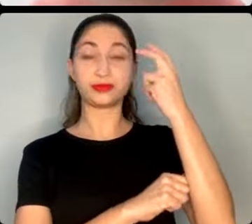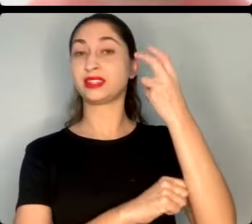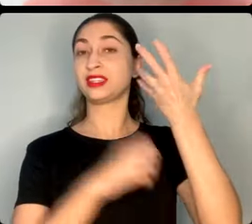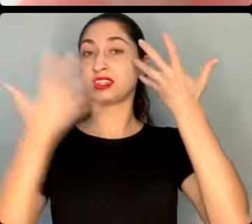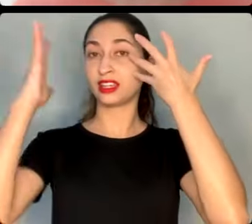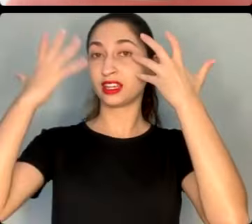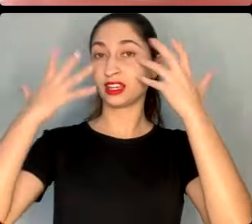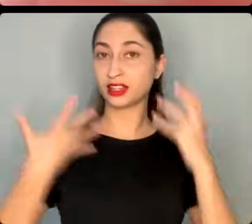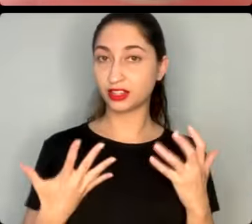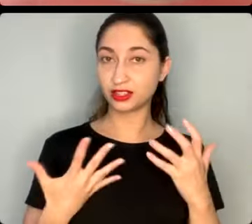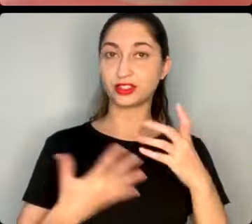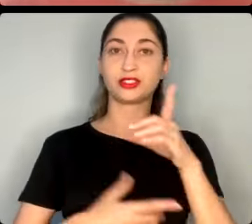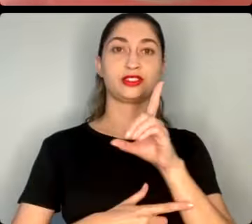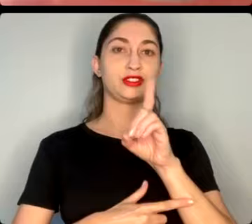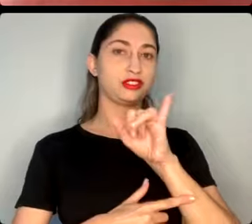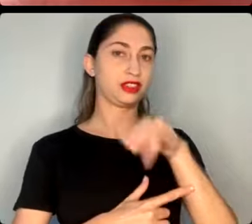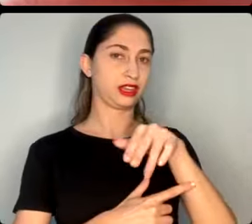Dinalva é